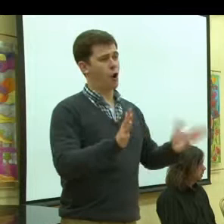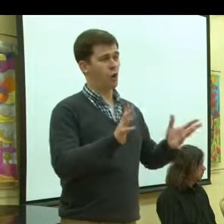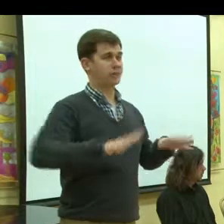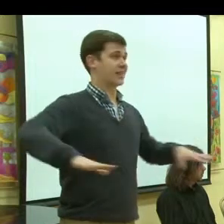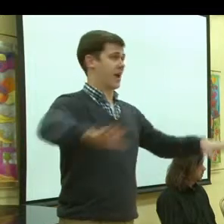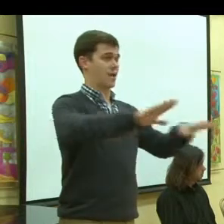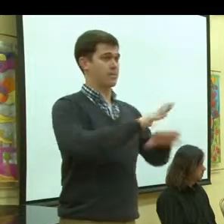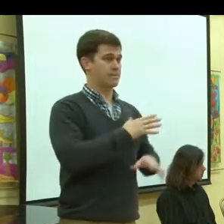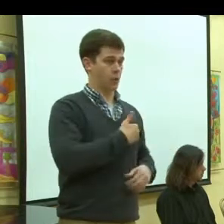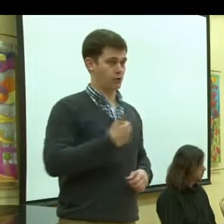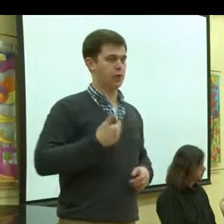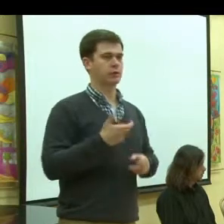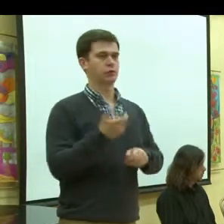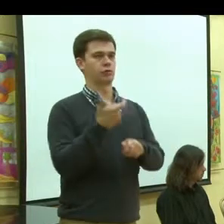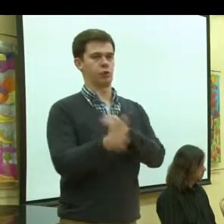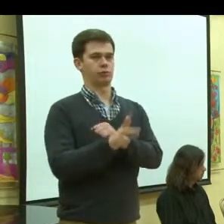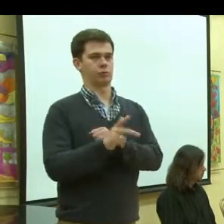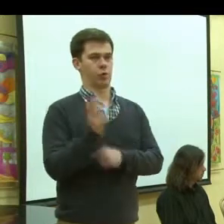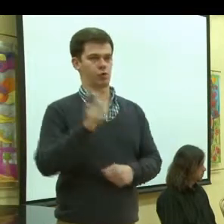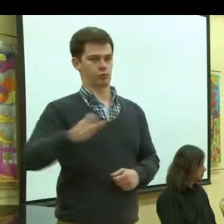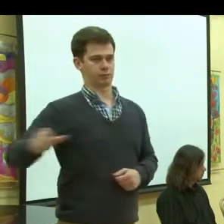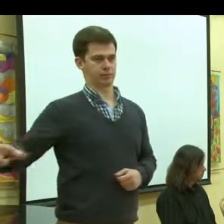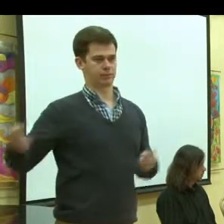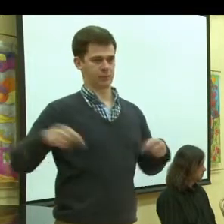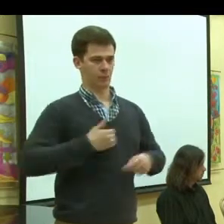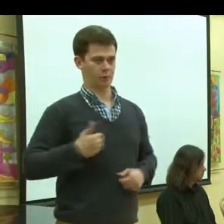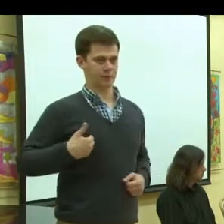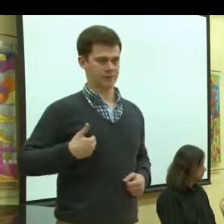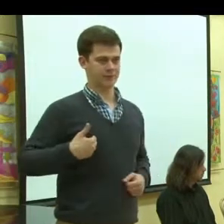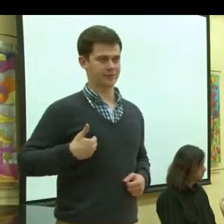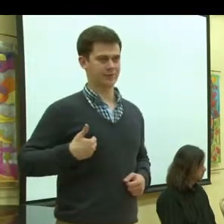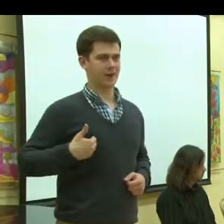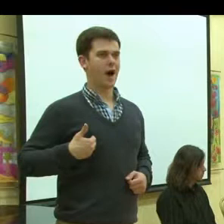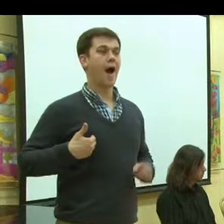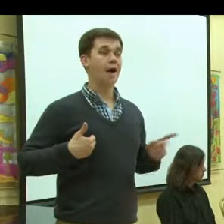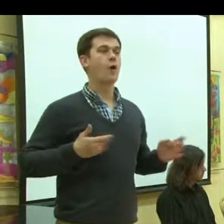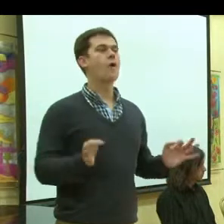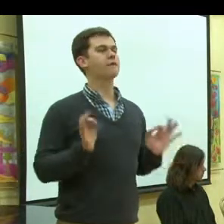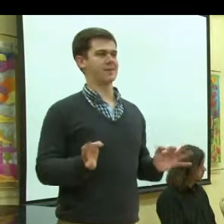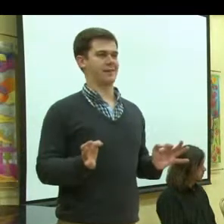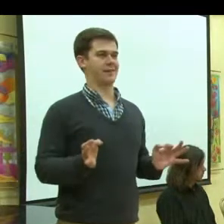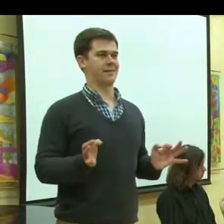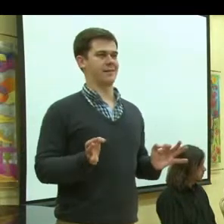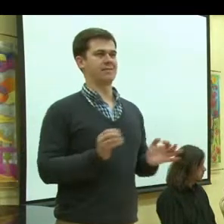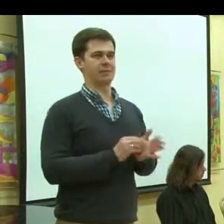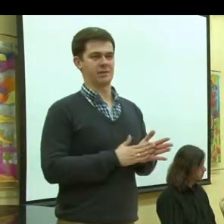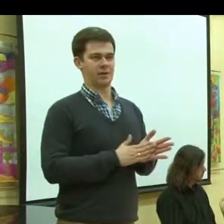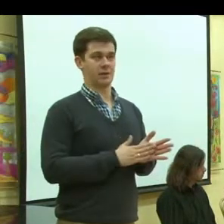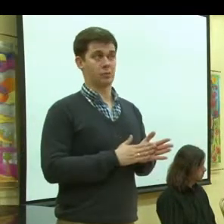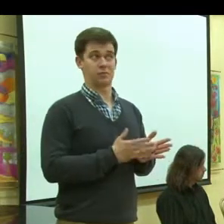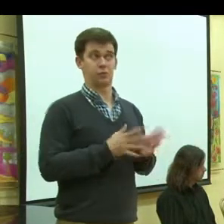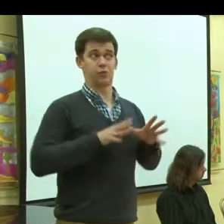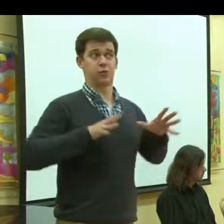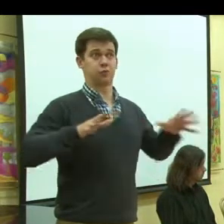180 mniej więcej, ale to jest oficjalnie zanotowanych. A si que somos muy poquitos aquí. Wbrew pozorom, no to nie jest jakaś liczba bardzo